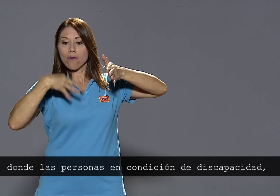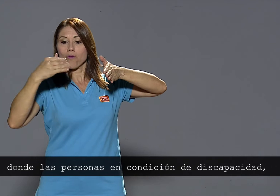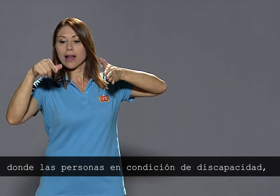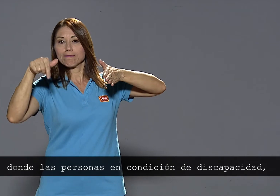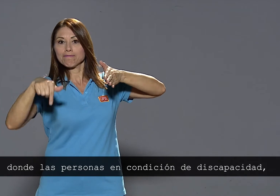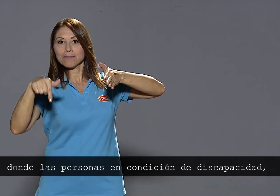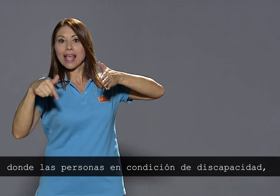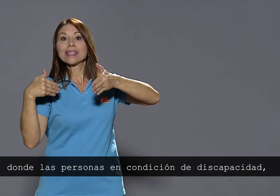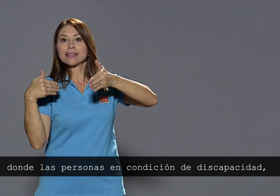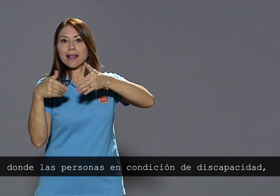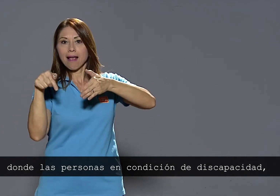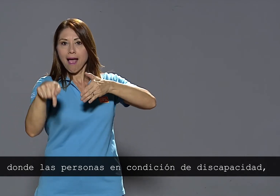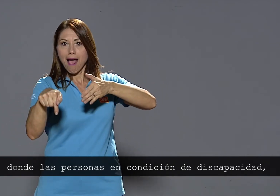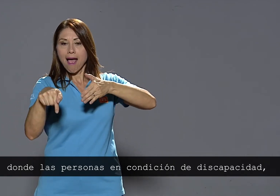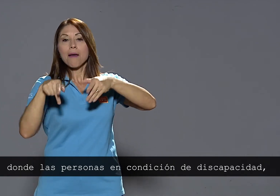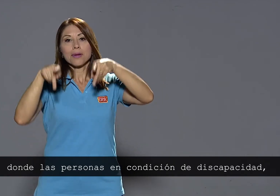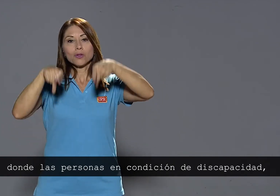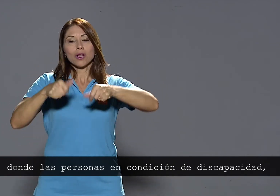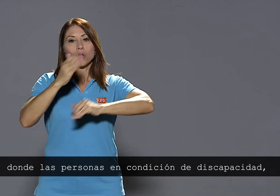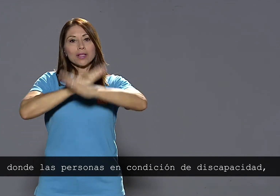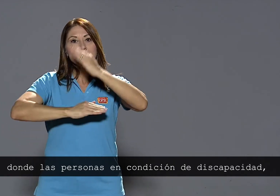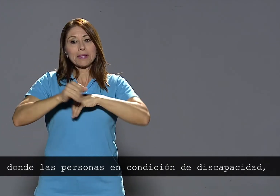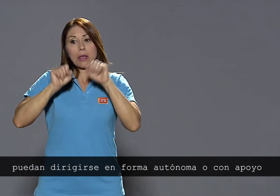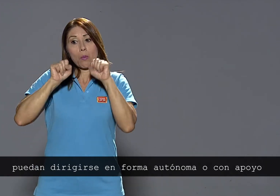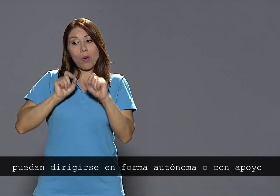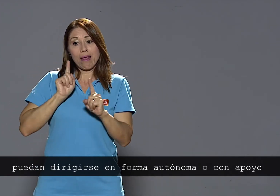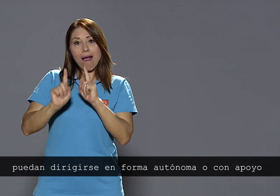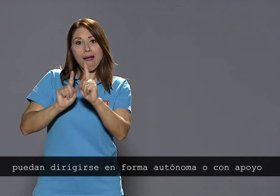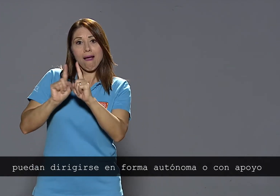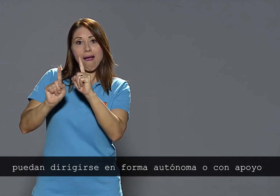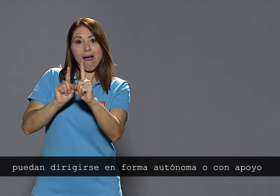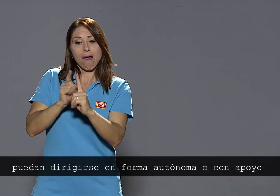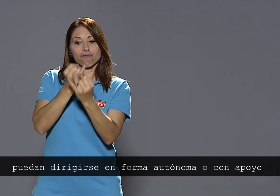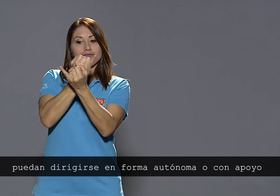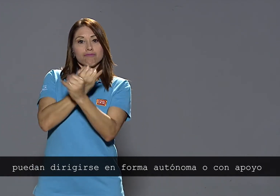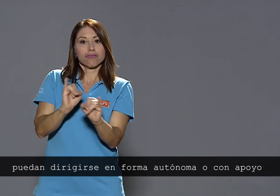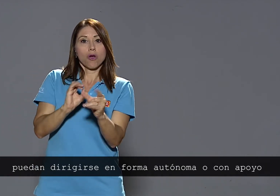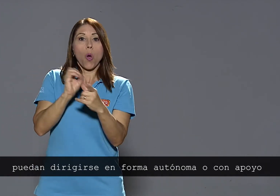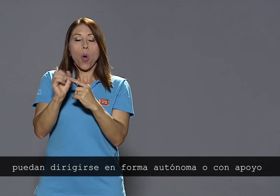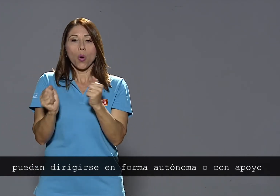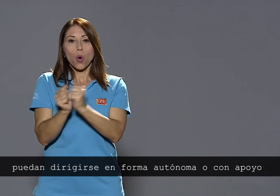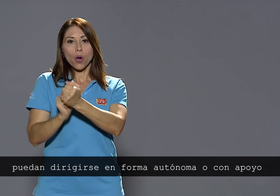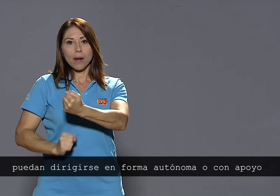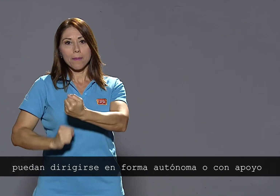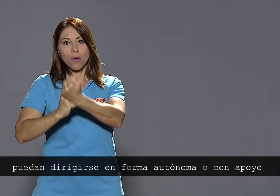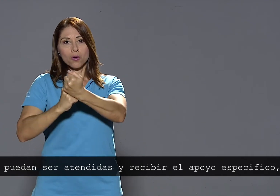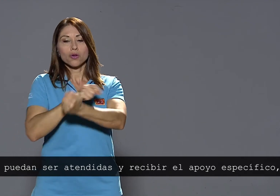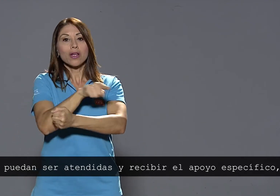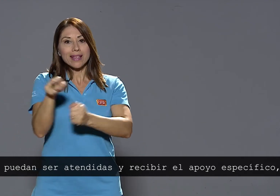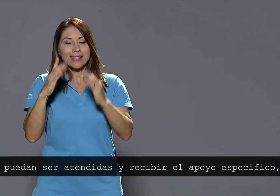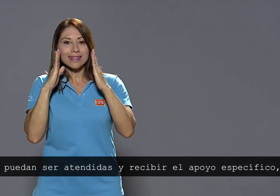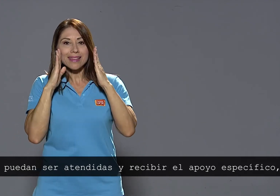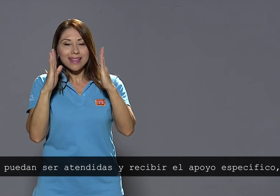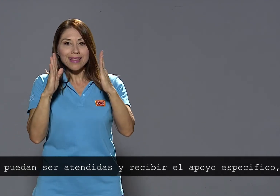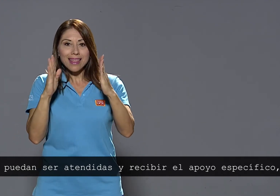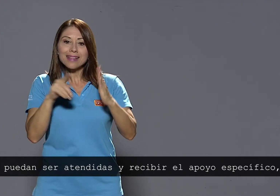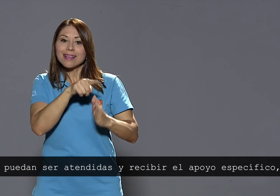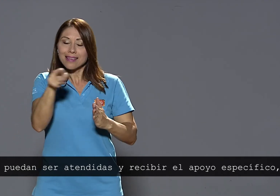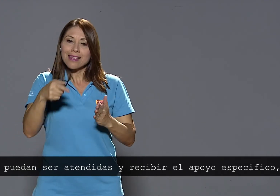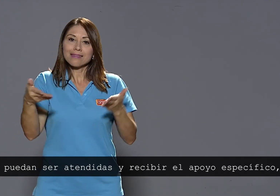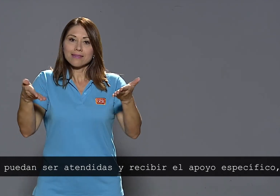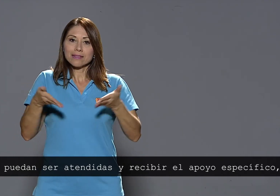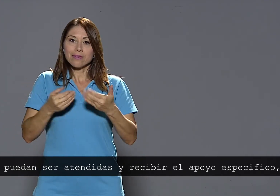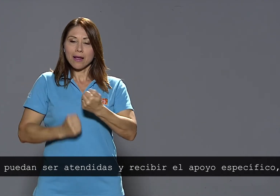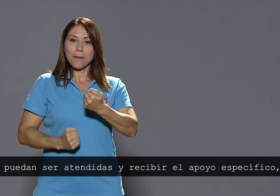él, donde las personas en condición de discapacidad puedan dirigirse en forma autónoma o con apoyo y puedan ser atendidas